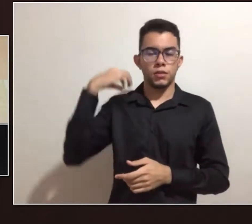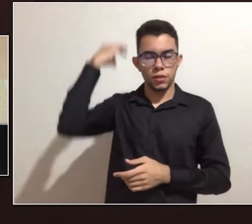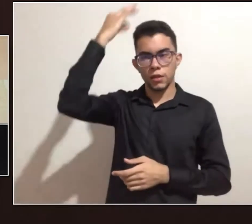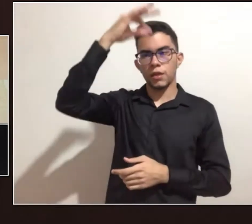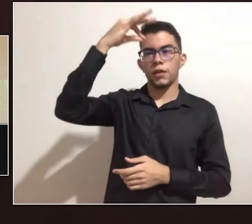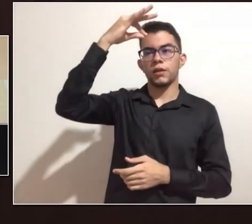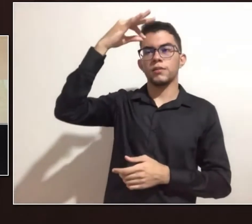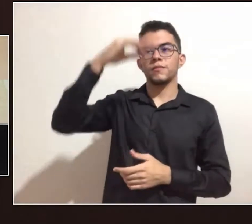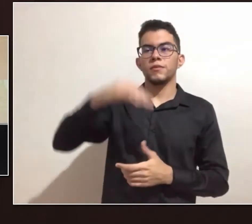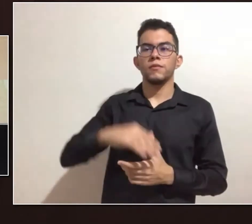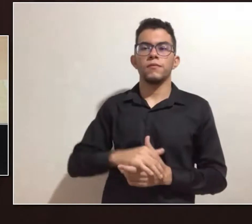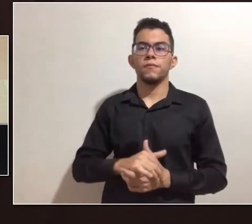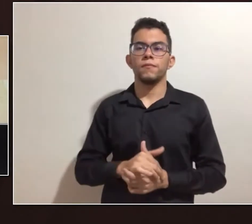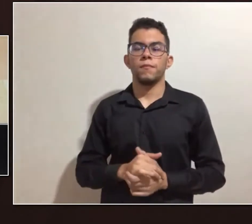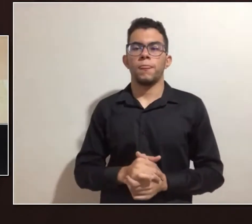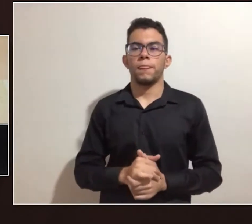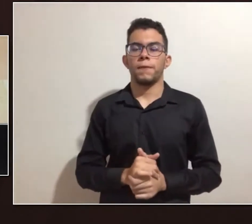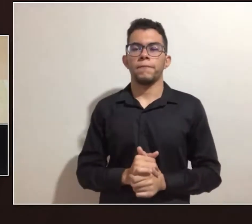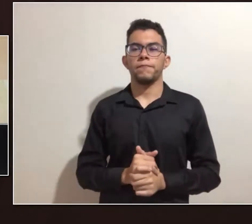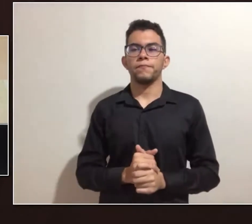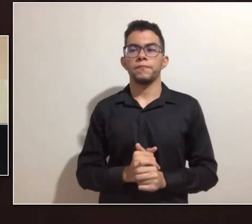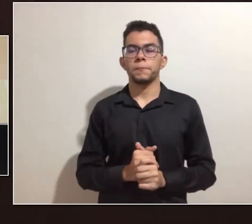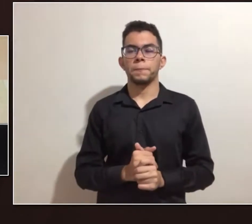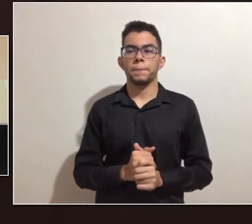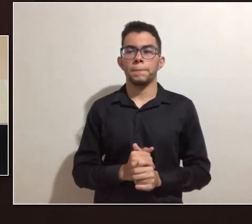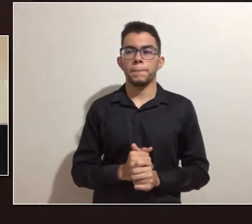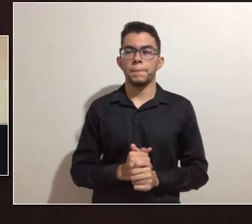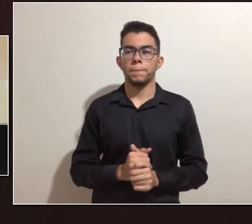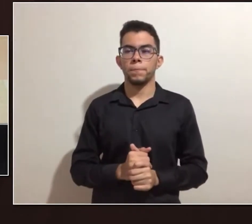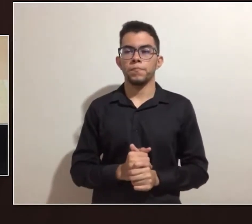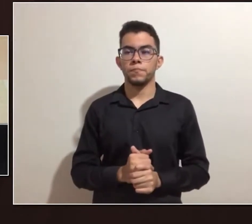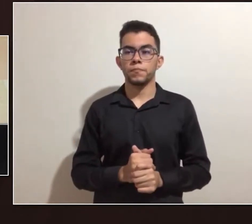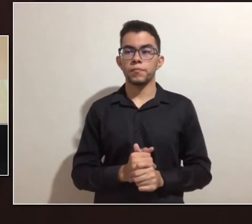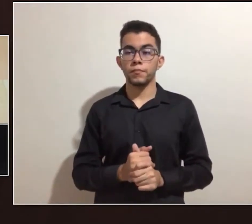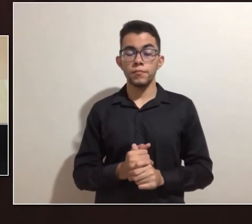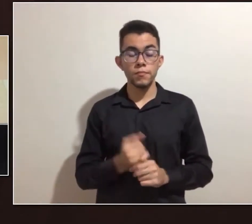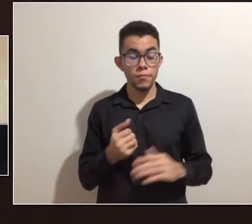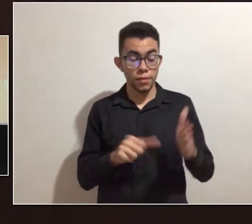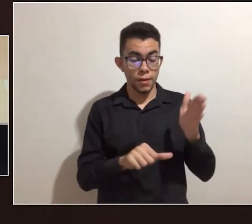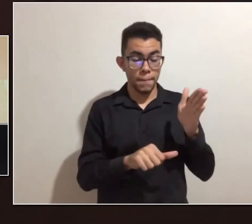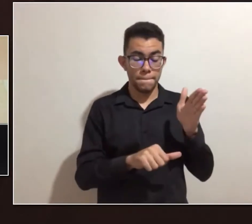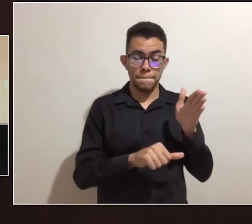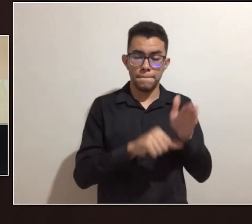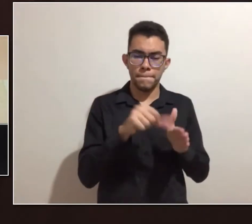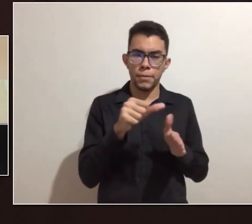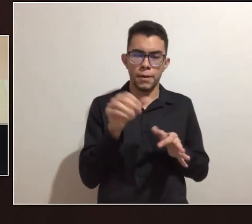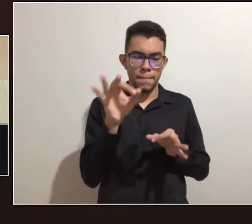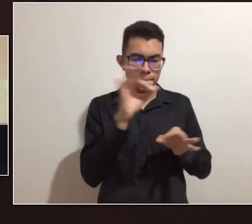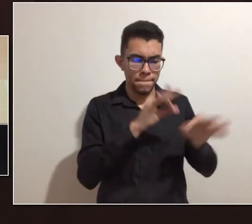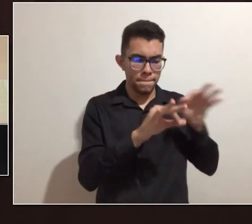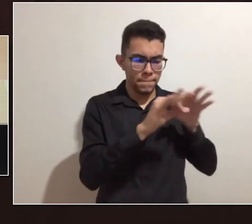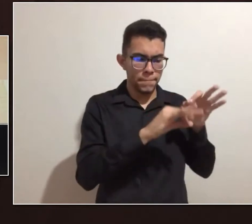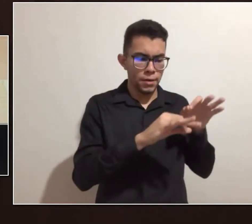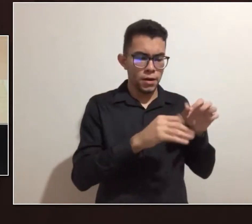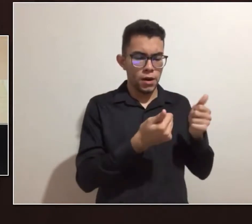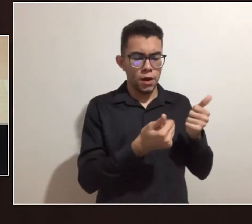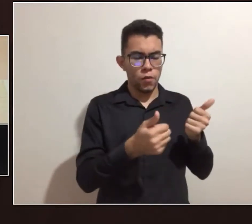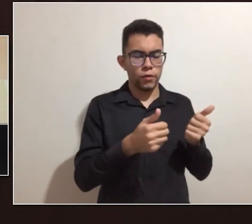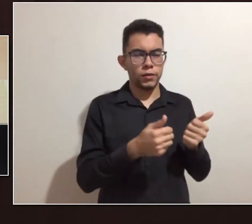a primeira especiaria para ajudar a nós, seres humanos, irmãos, é a morte. É a mirra